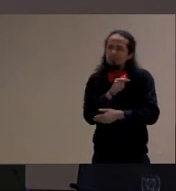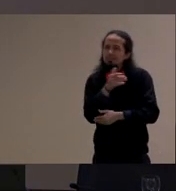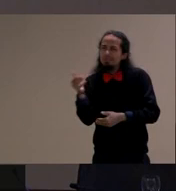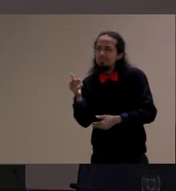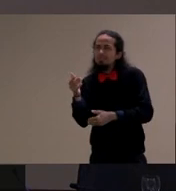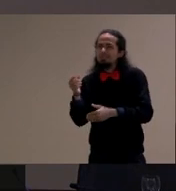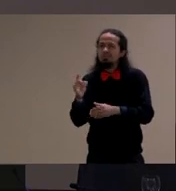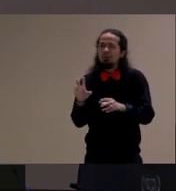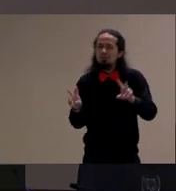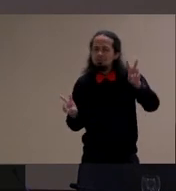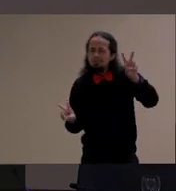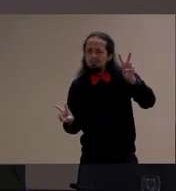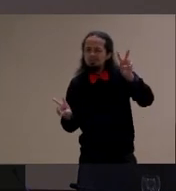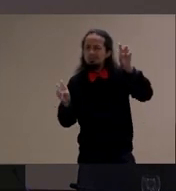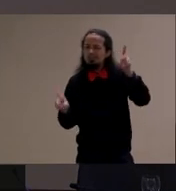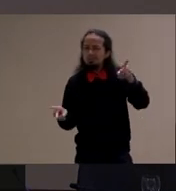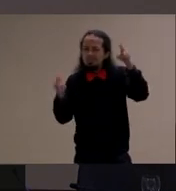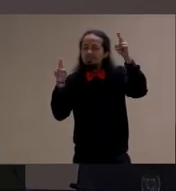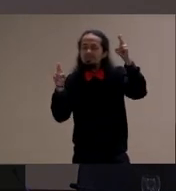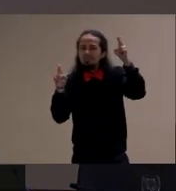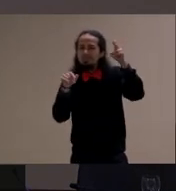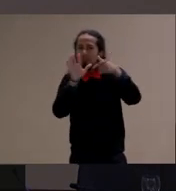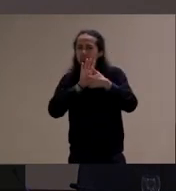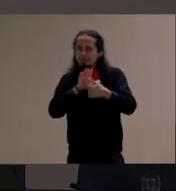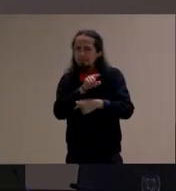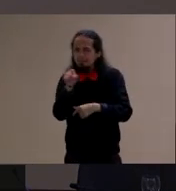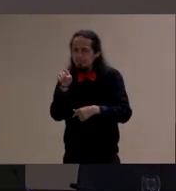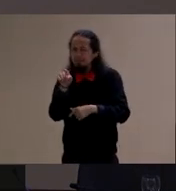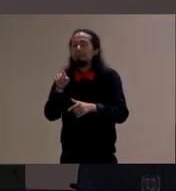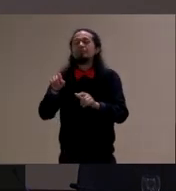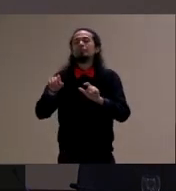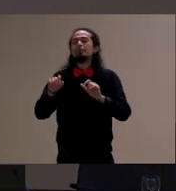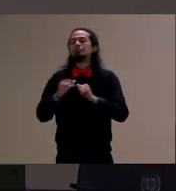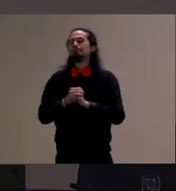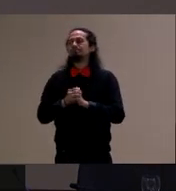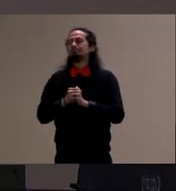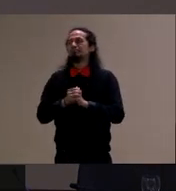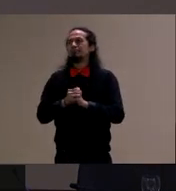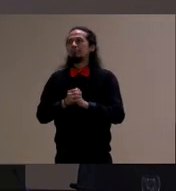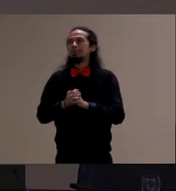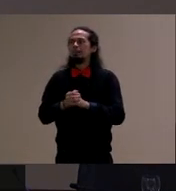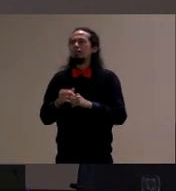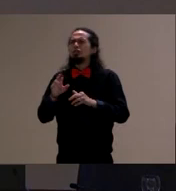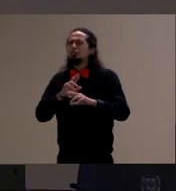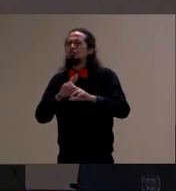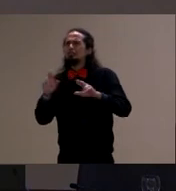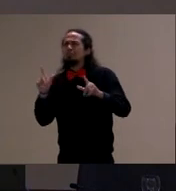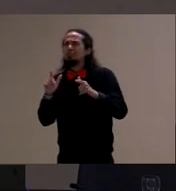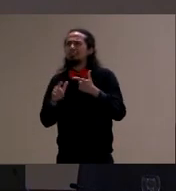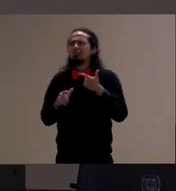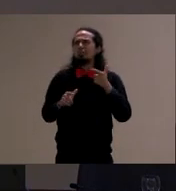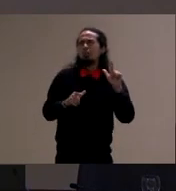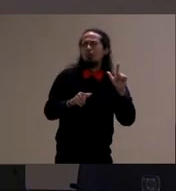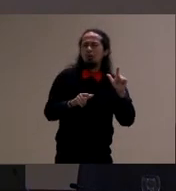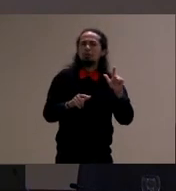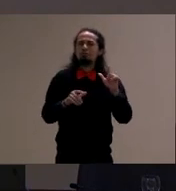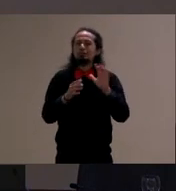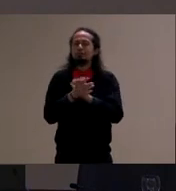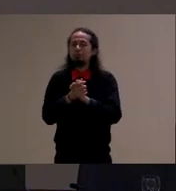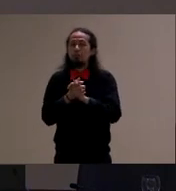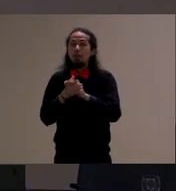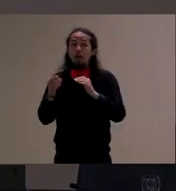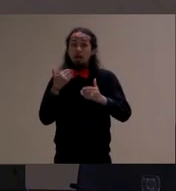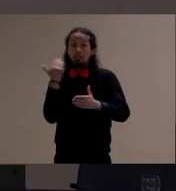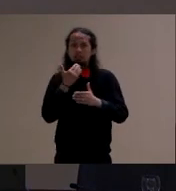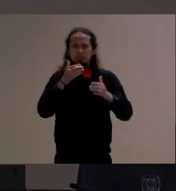apresentado ele é né diferença de redação dos objetivos de aprendizagem nós fomos